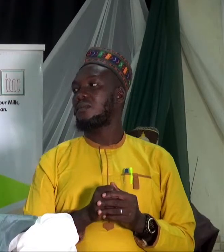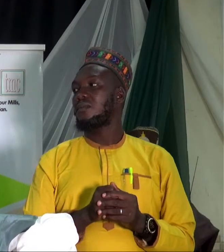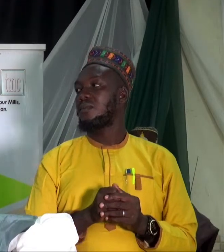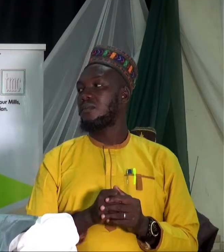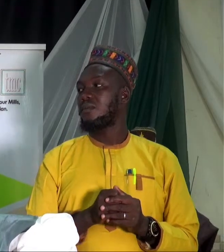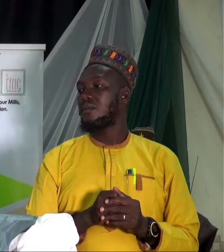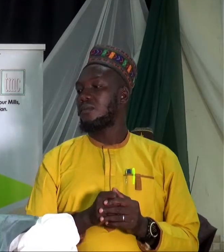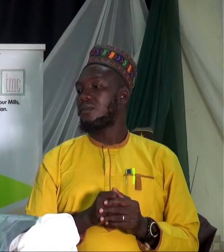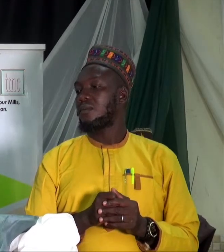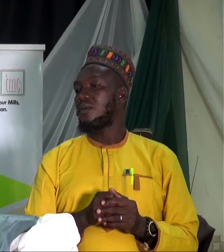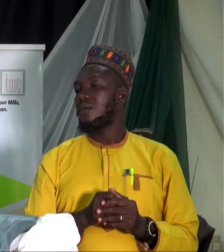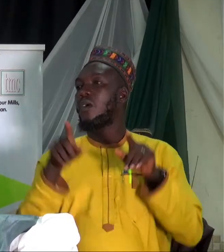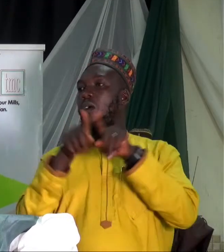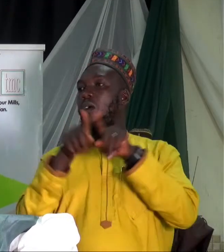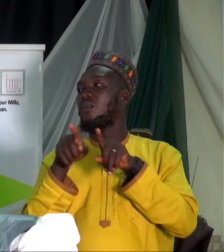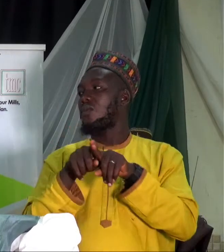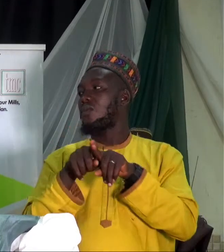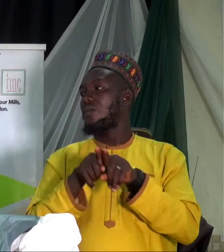and